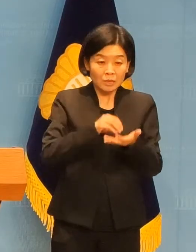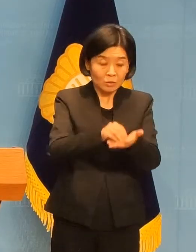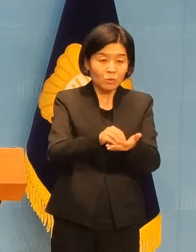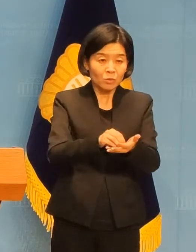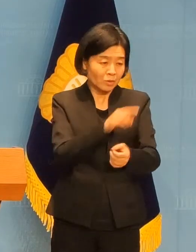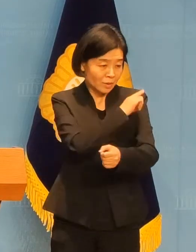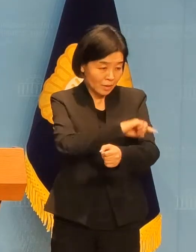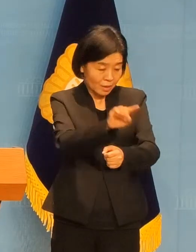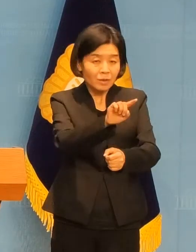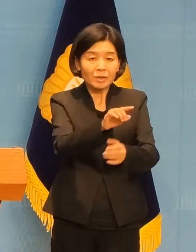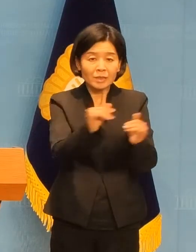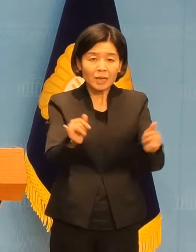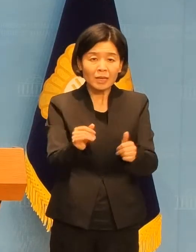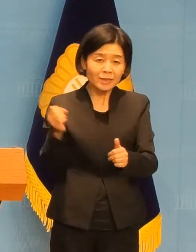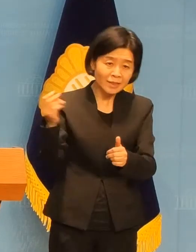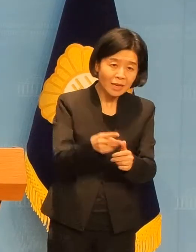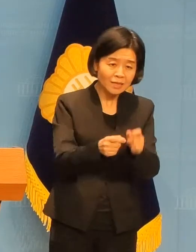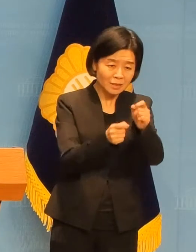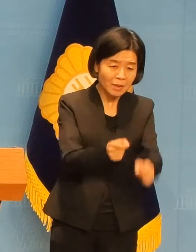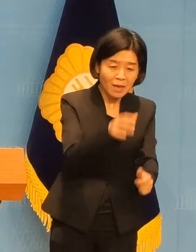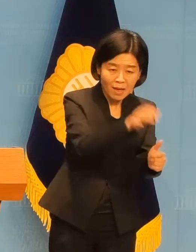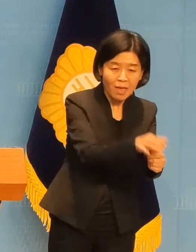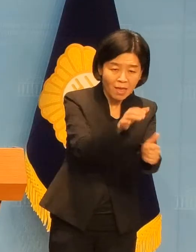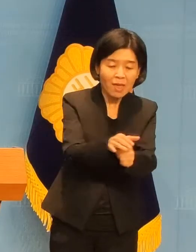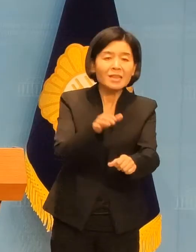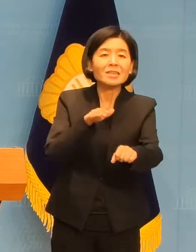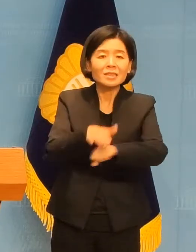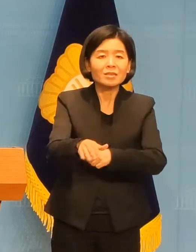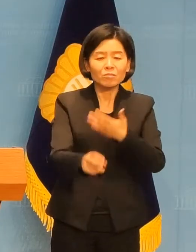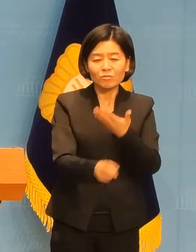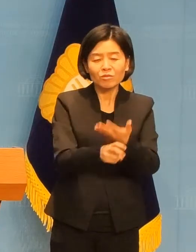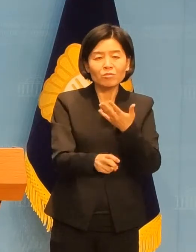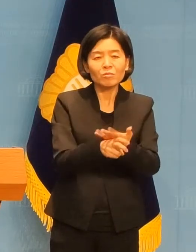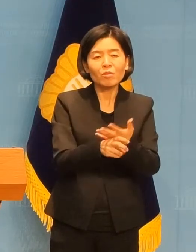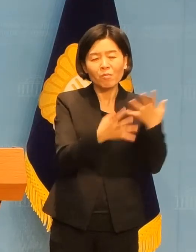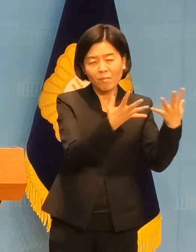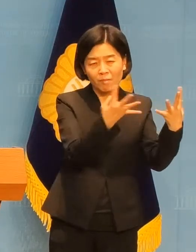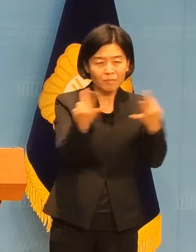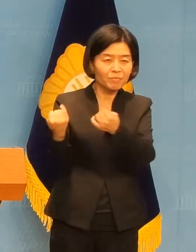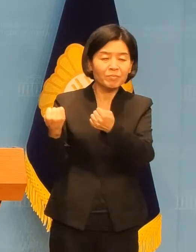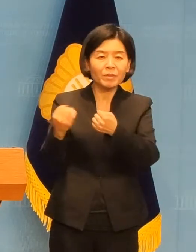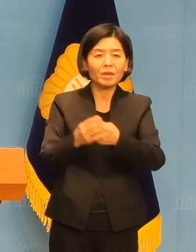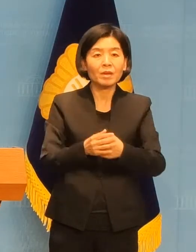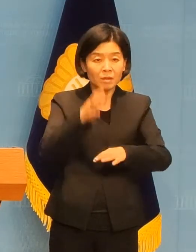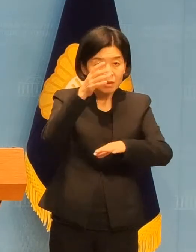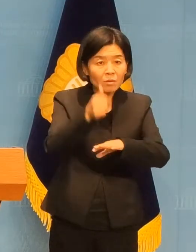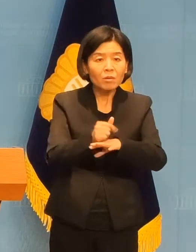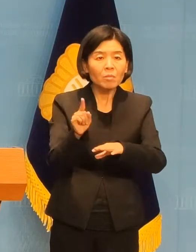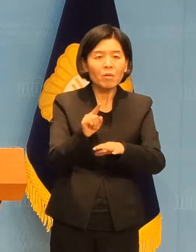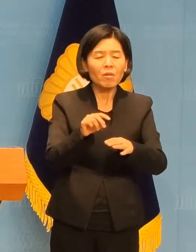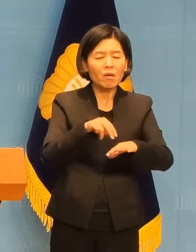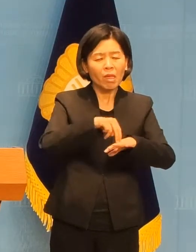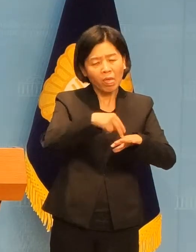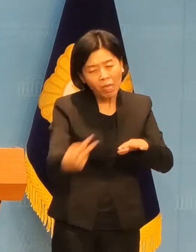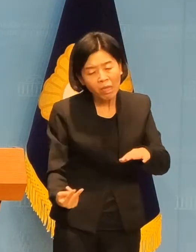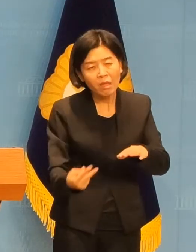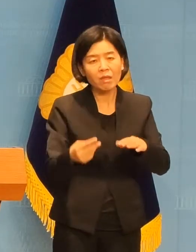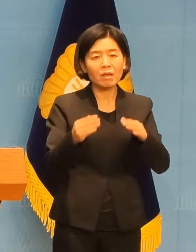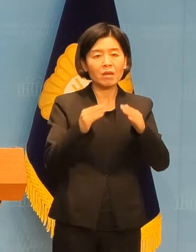무자격자에게 재하도급을 주는 불법 관행은 여전히 현장에 만연하며 그 결과는 추락,